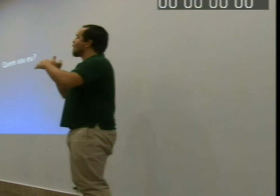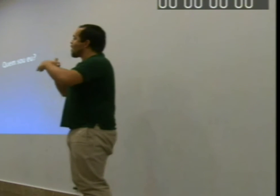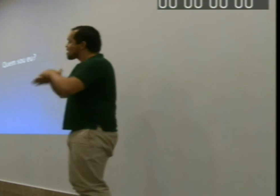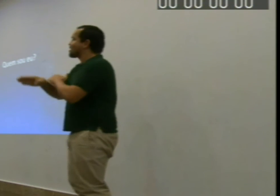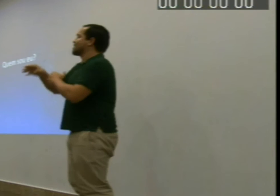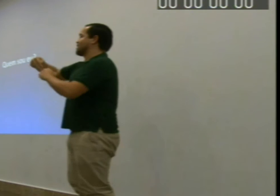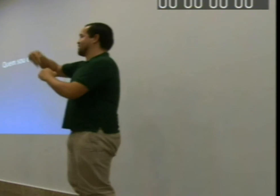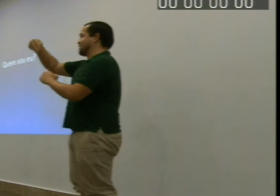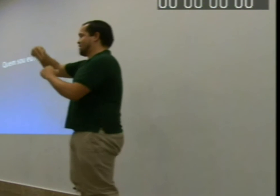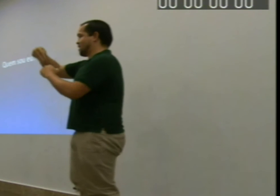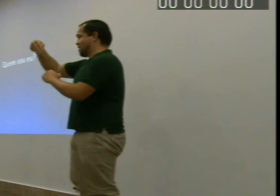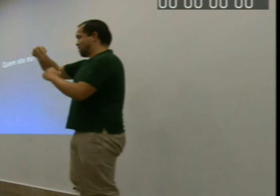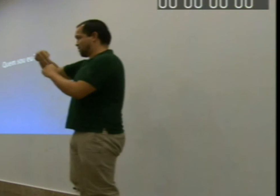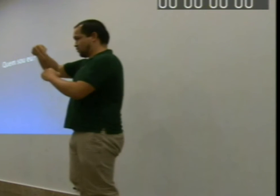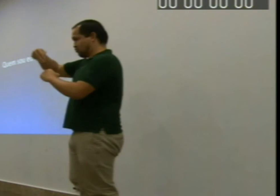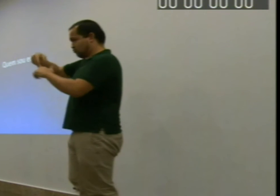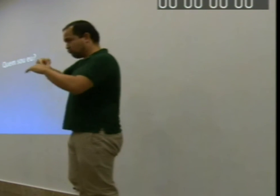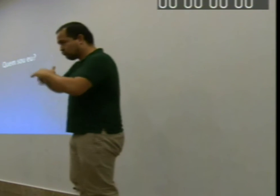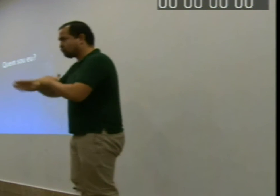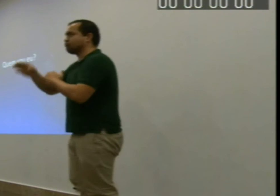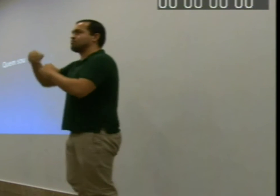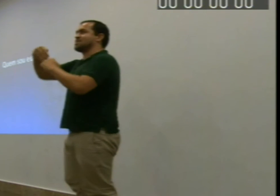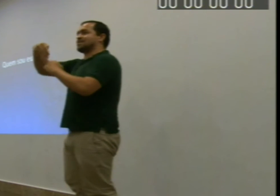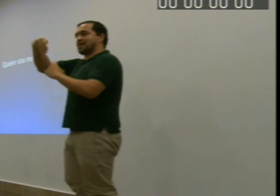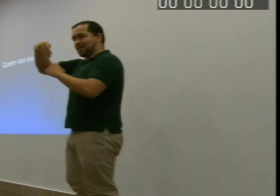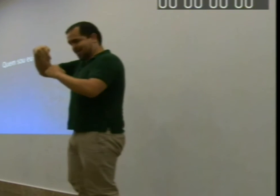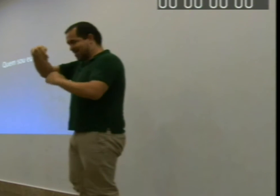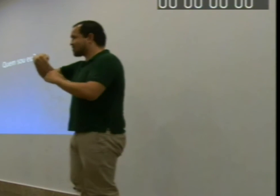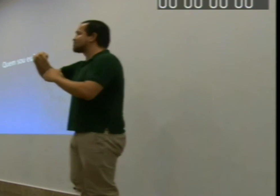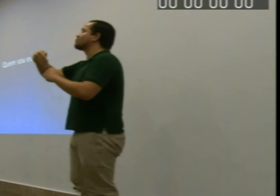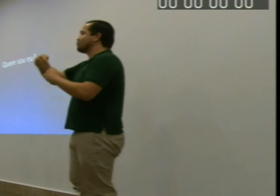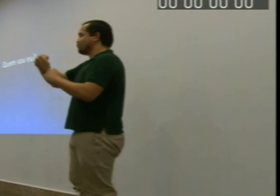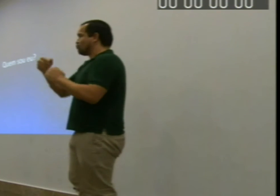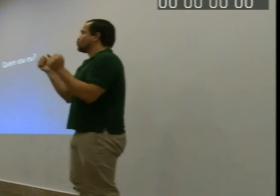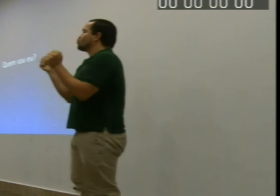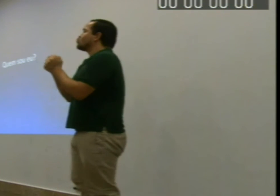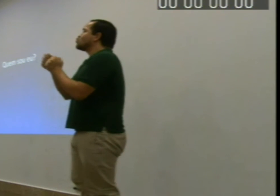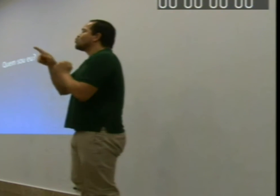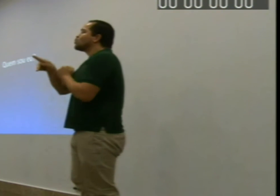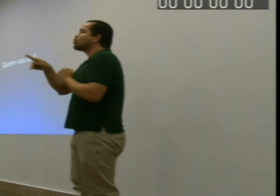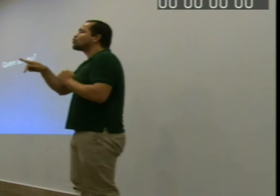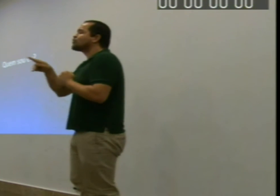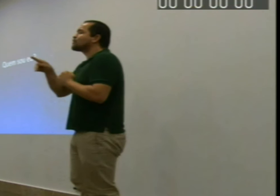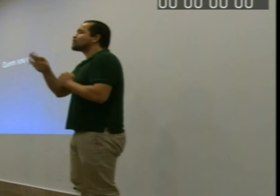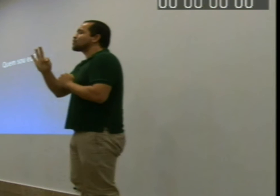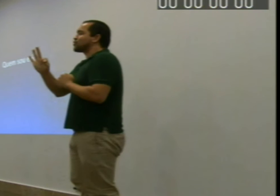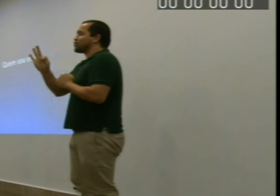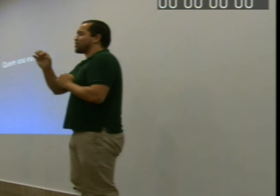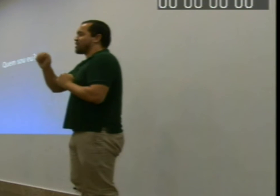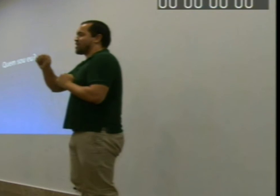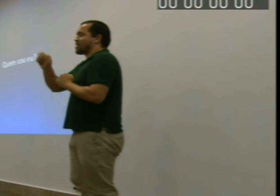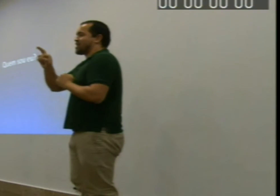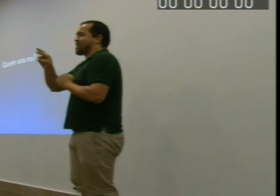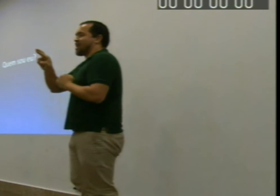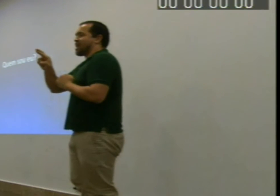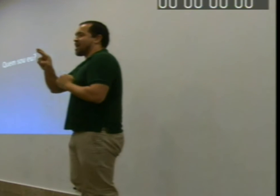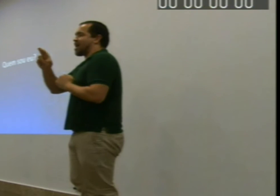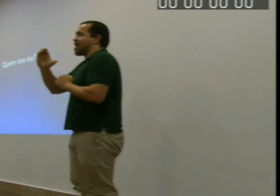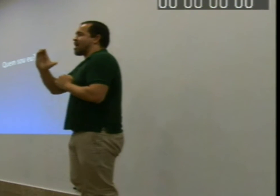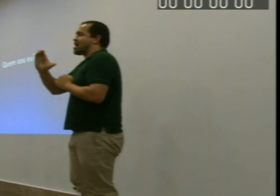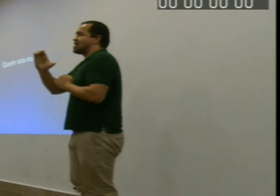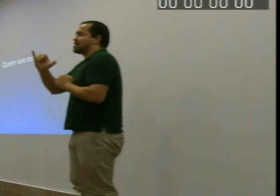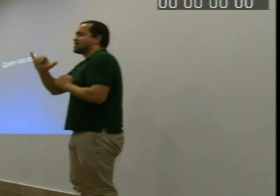2013 eu já tava ah entrei entrei no mestrado junto com a professora